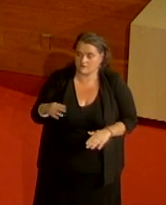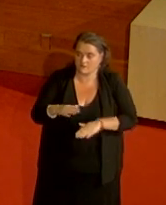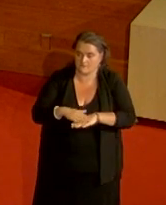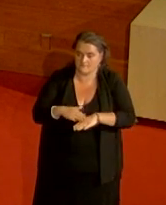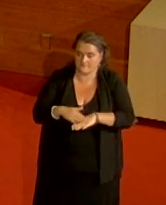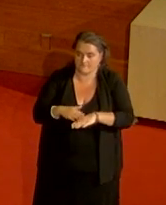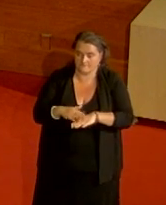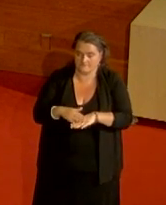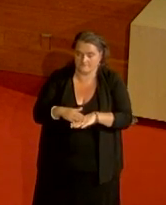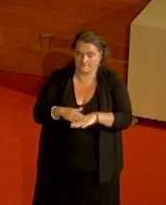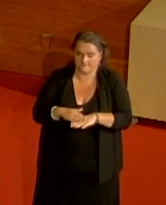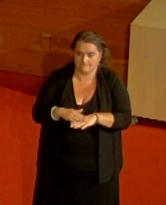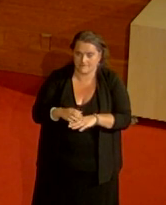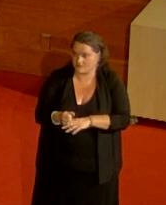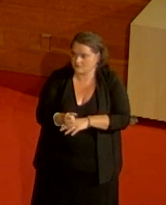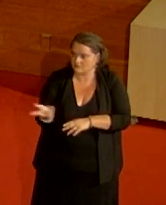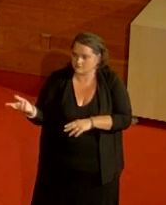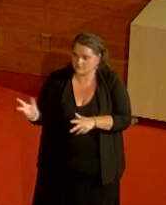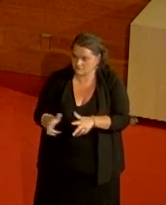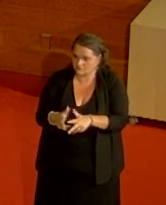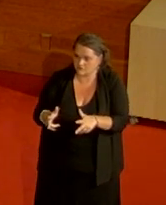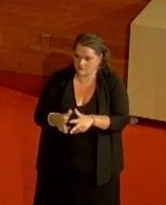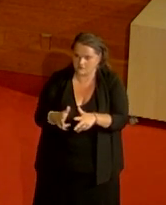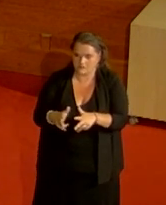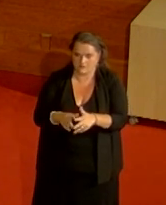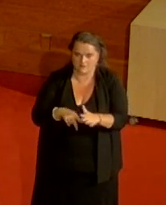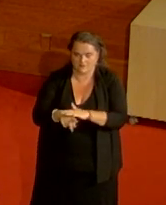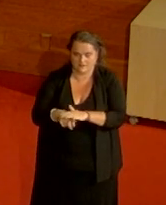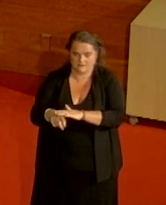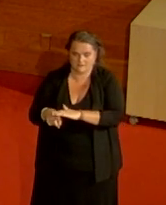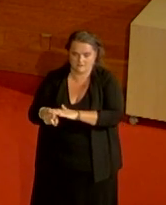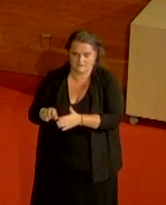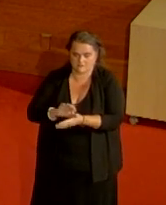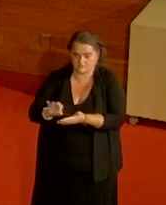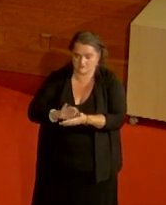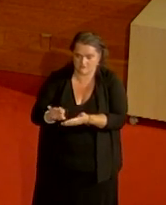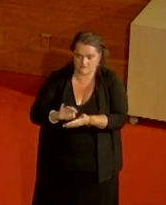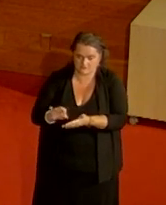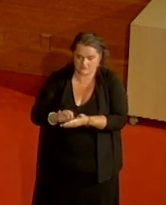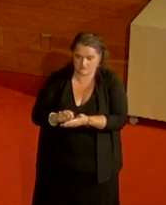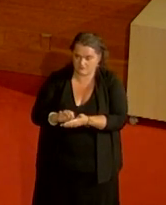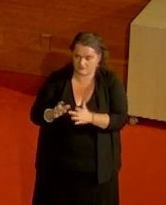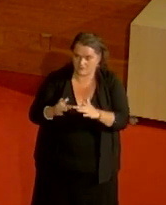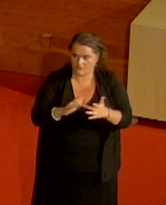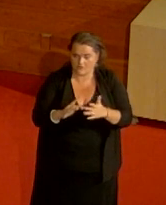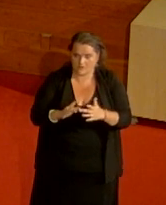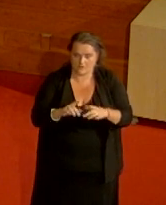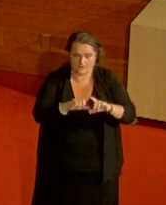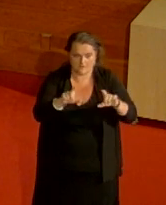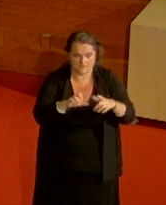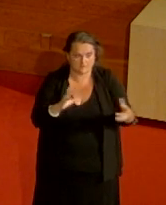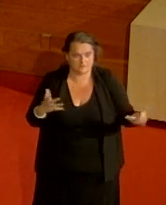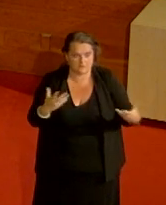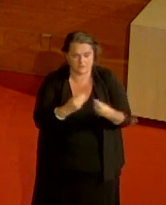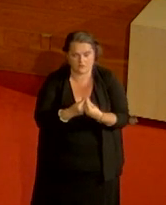trato con los con los demás para la socialización y para la gestión de de servicios eh eh con con las empresas